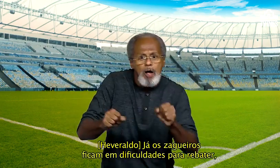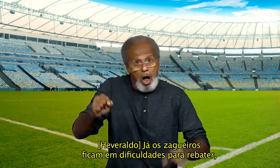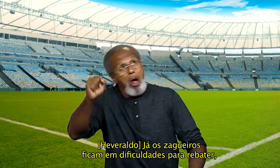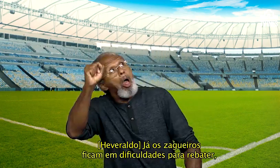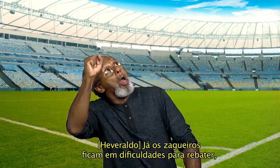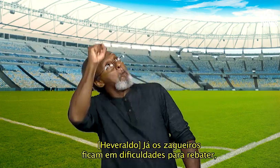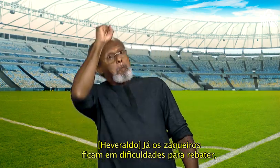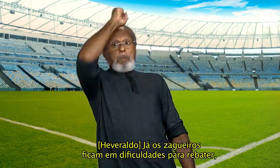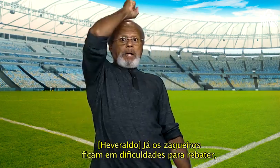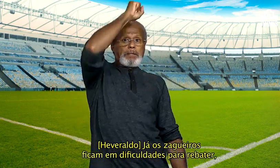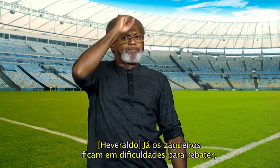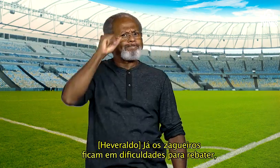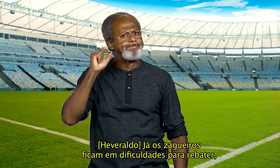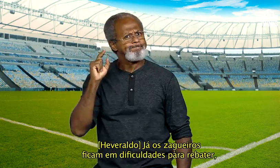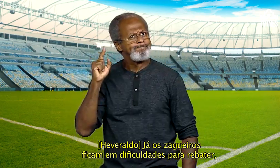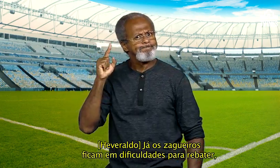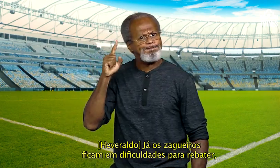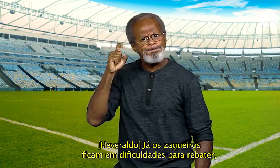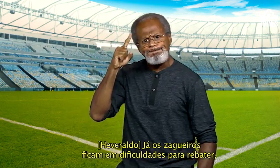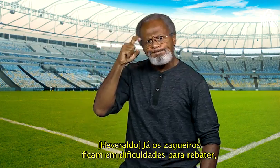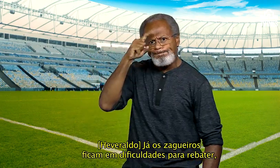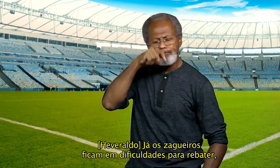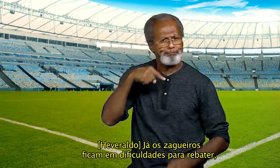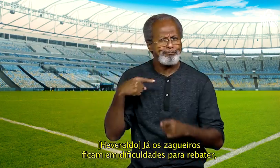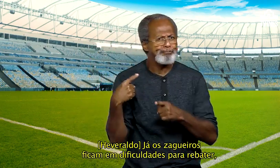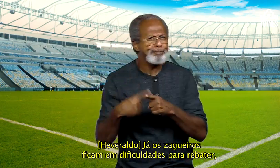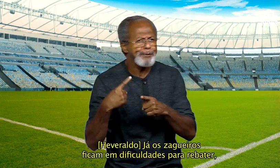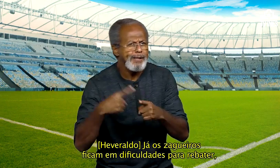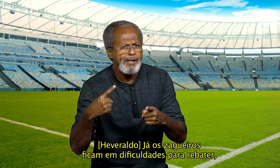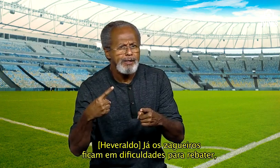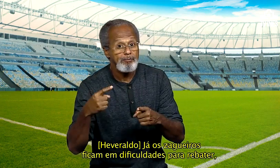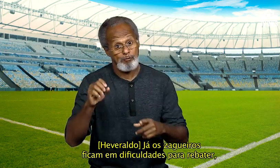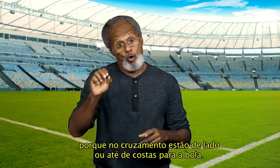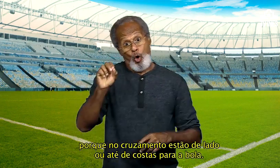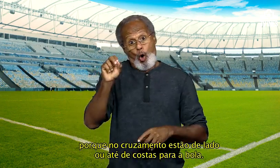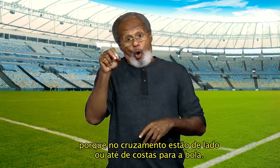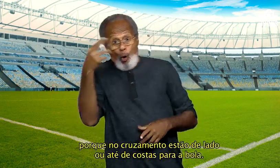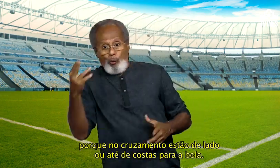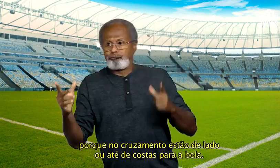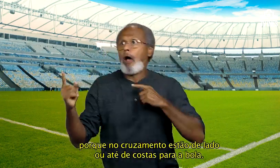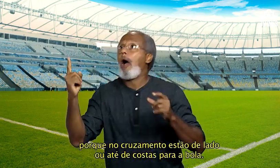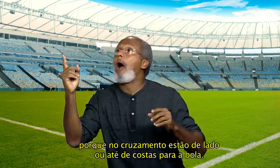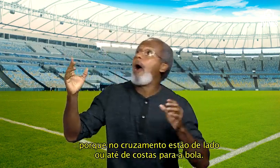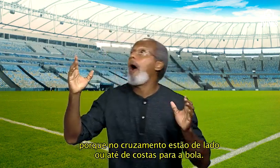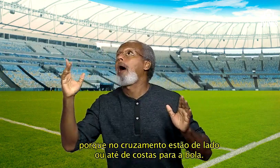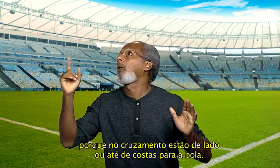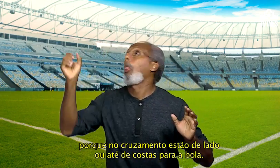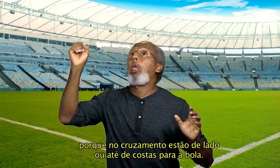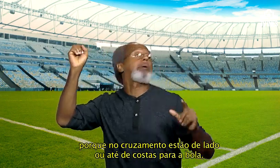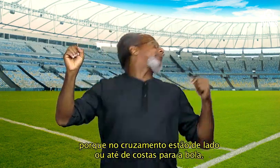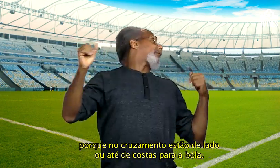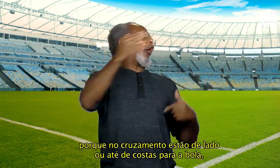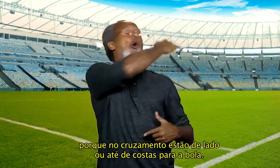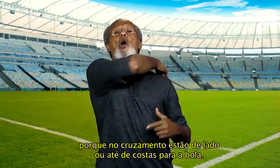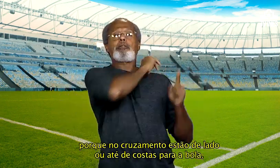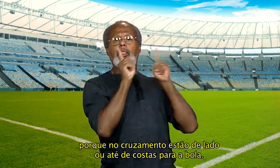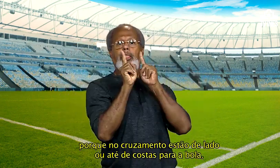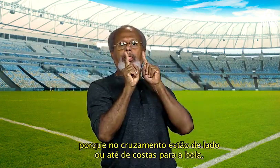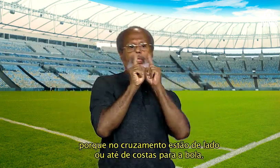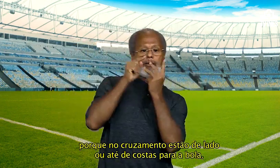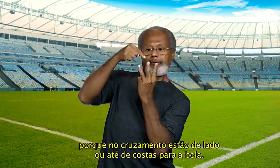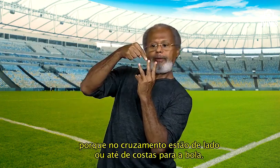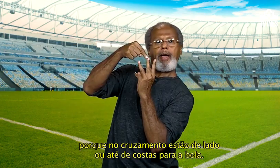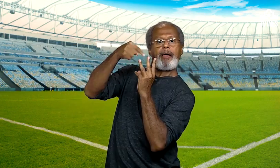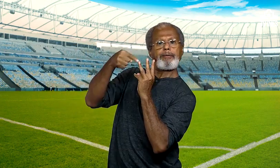Já os zagueiros ficam em dificuldades para rebater, porque no cruzamento estão de lado ou até de